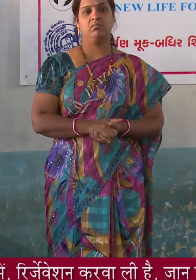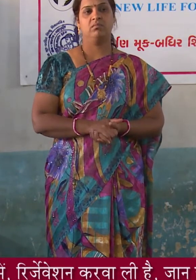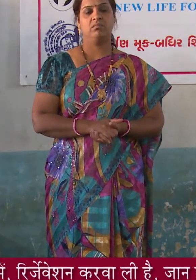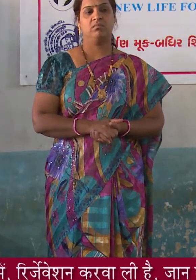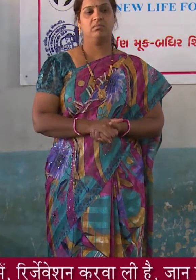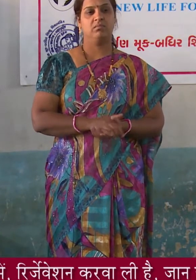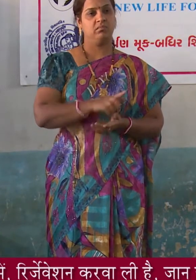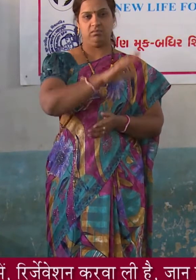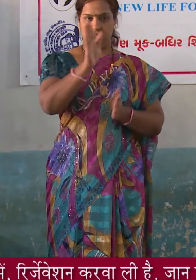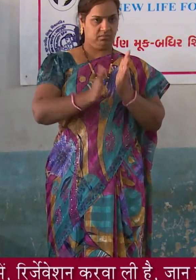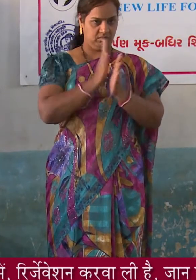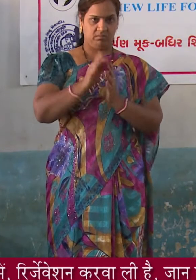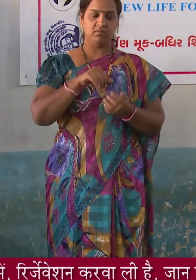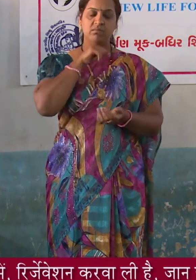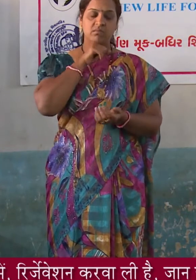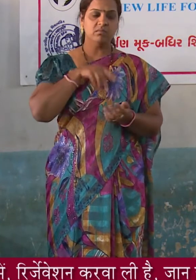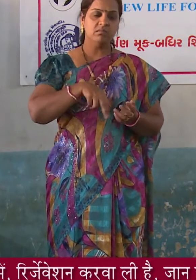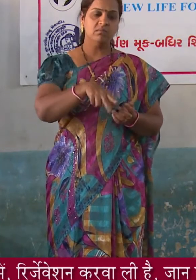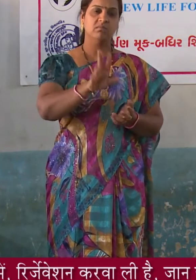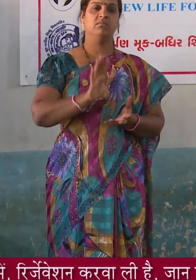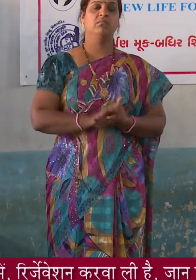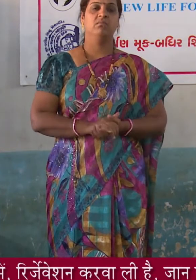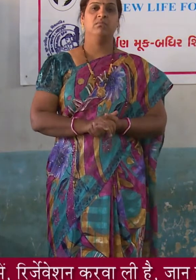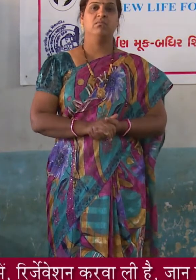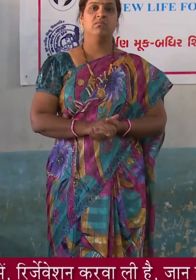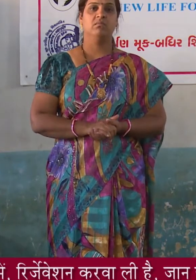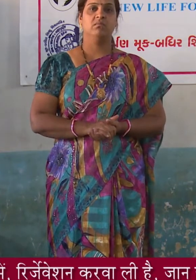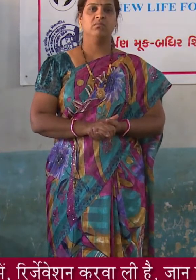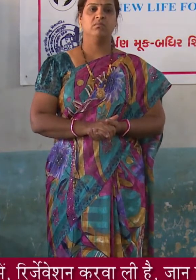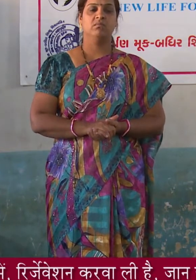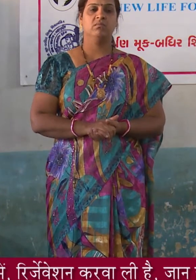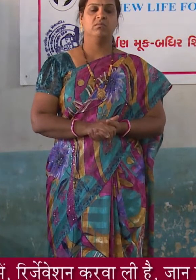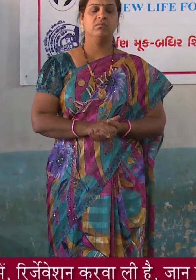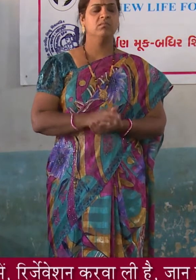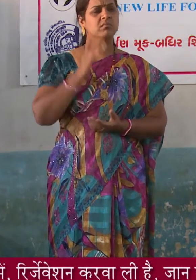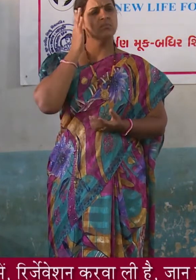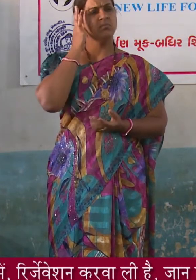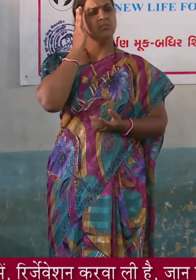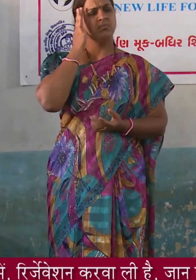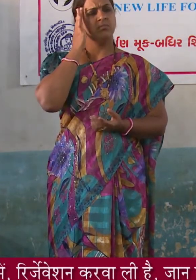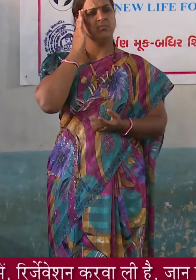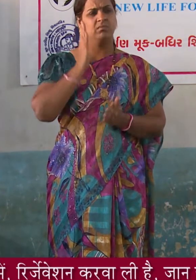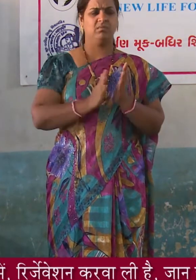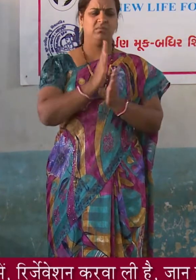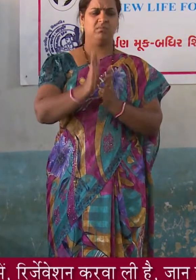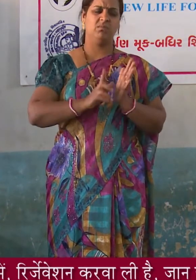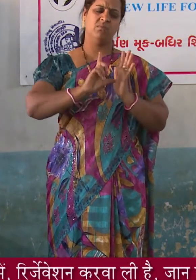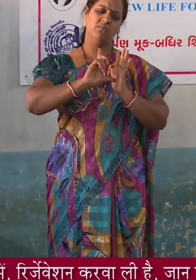स्टेशन पर भी पहुंच रहा है, लेकिन वो सोचता है कि आजकल तो गाड़ियां लेट